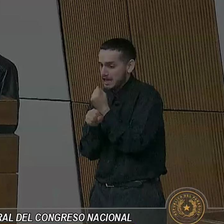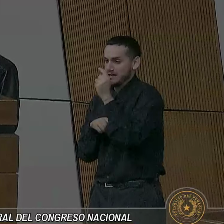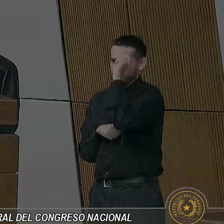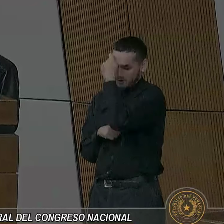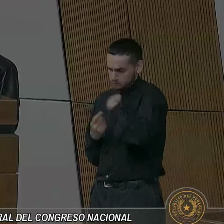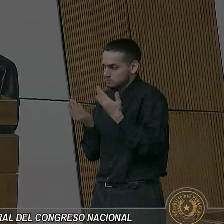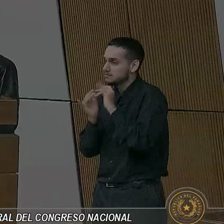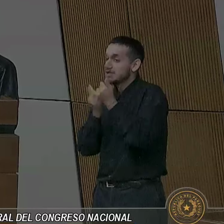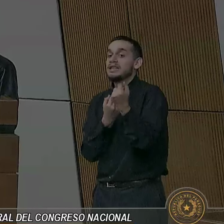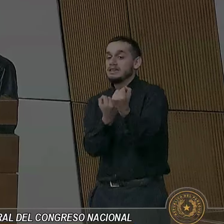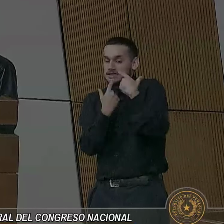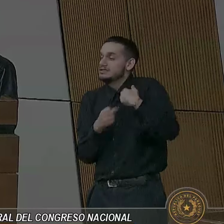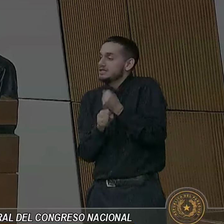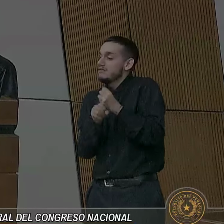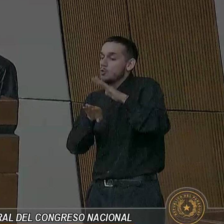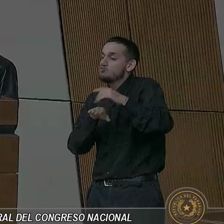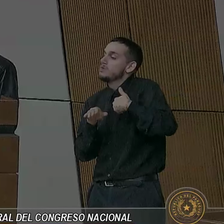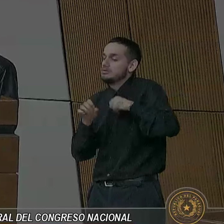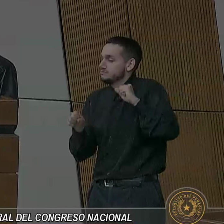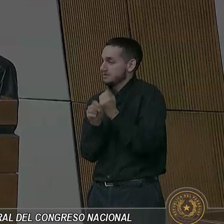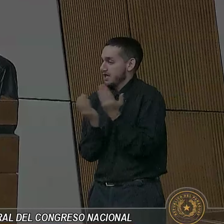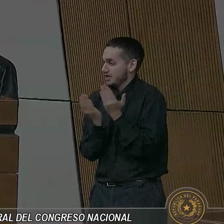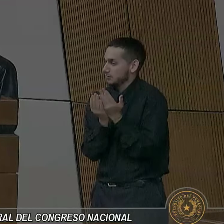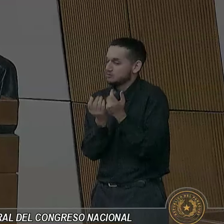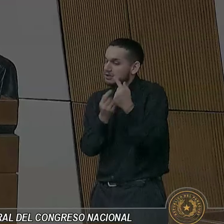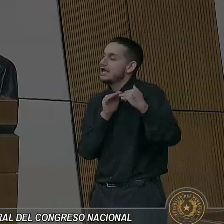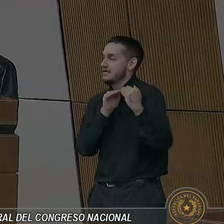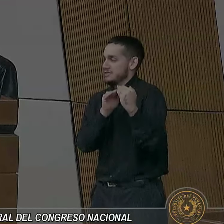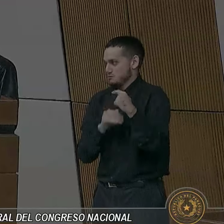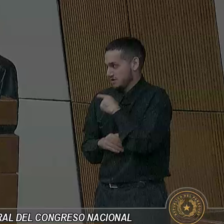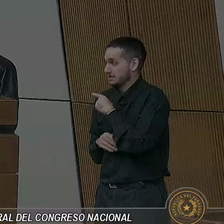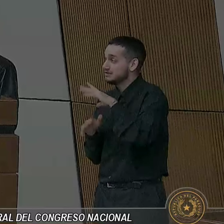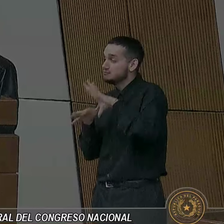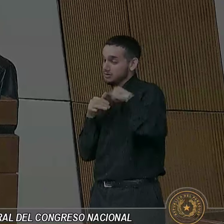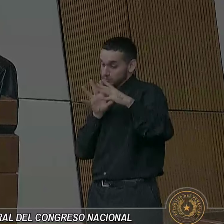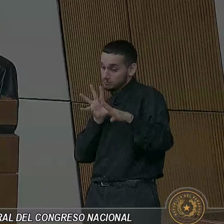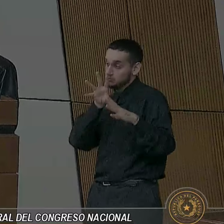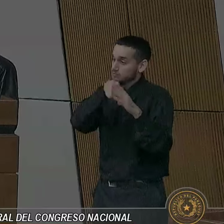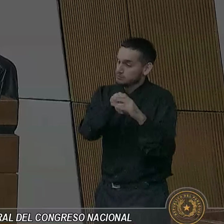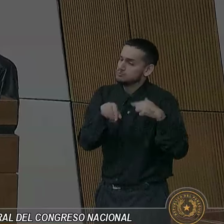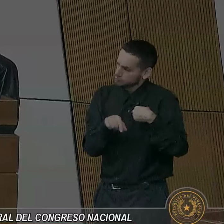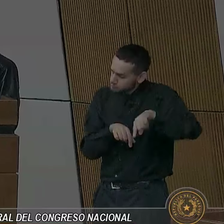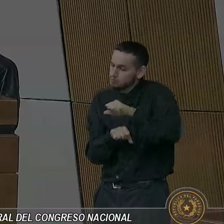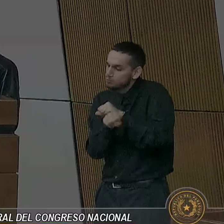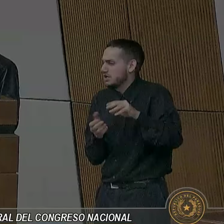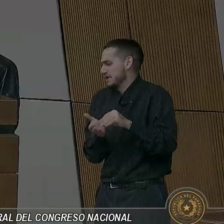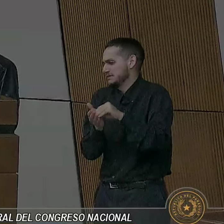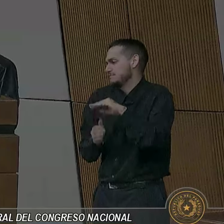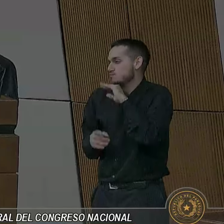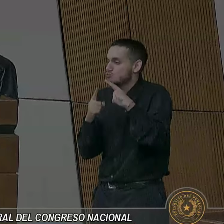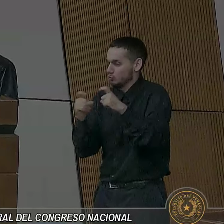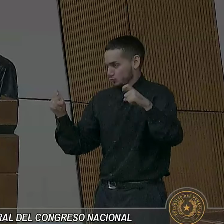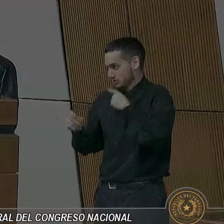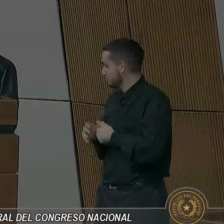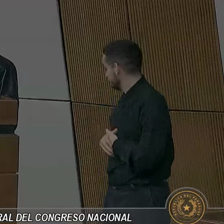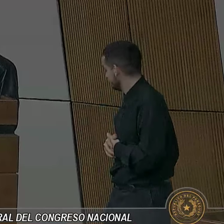cuestión que se adapte nomás a nosotros y nosotros podemos hacer muchísimas cosas. Y una